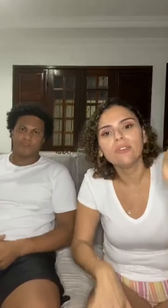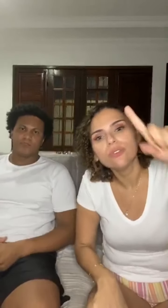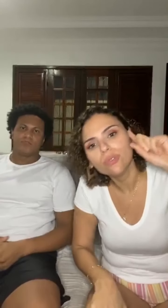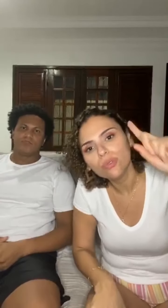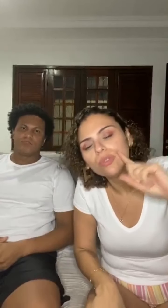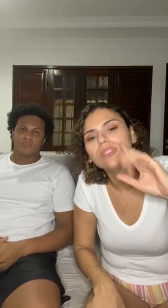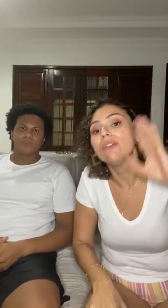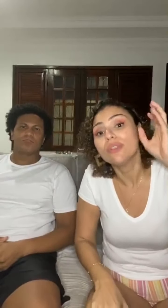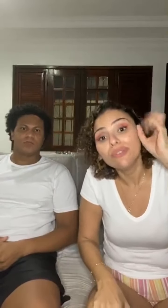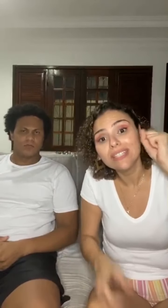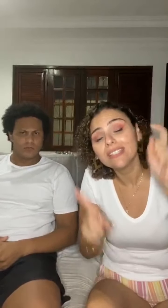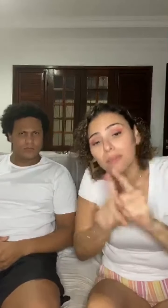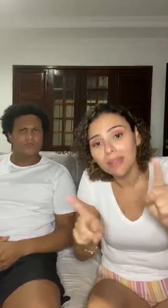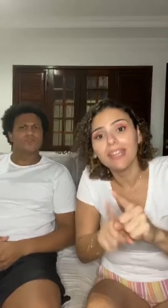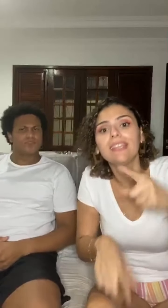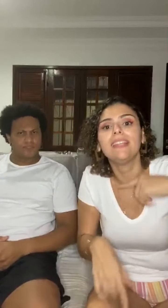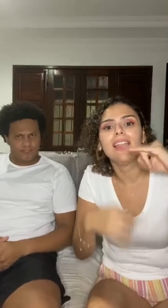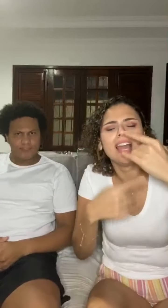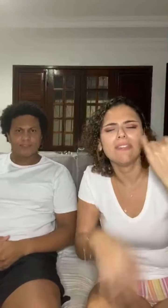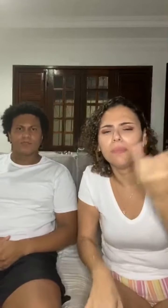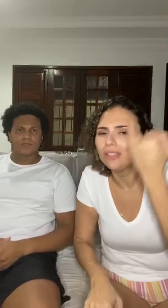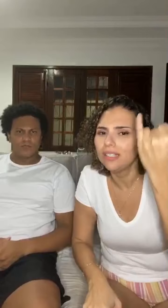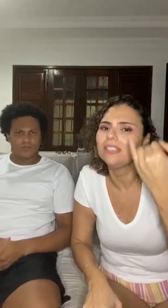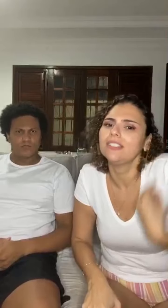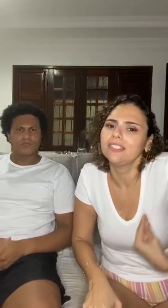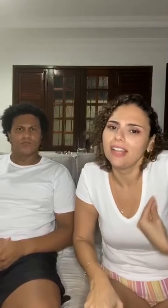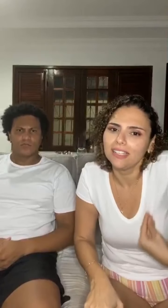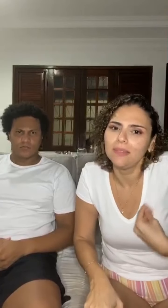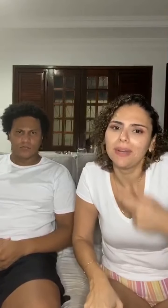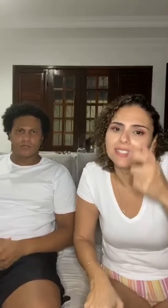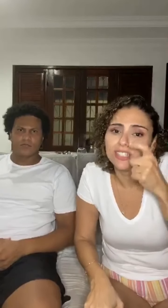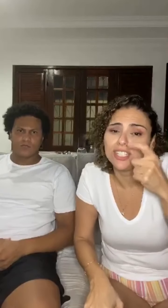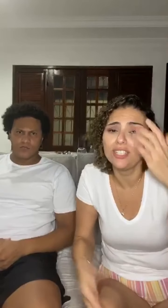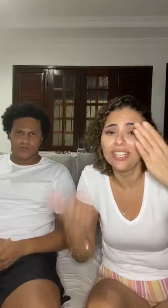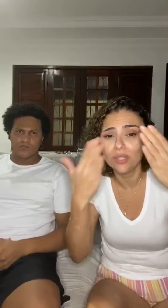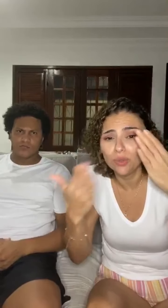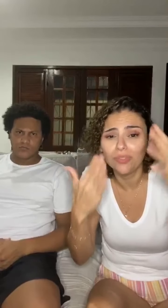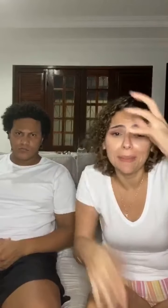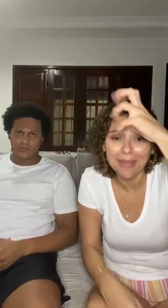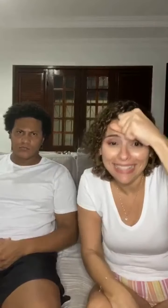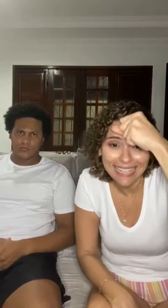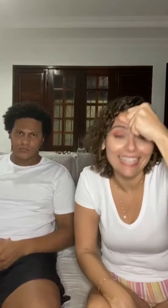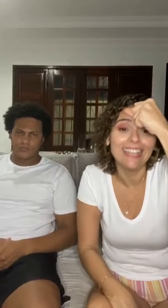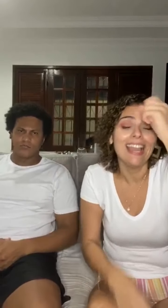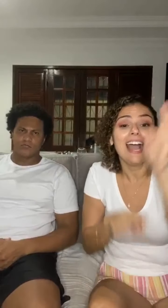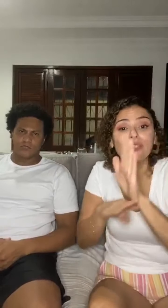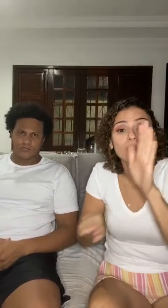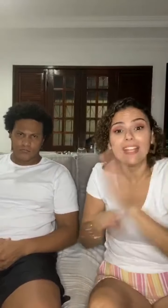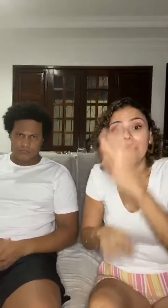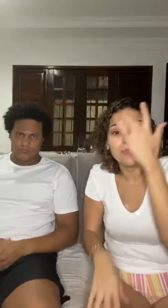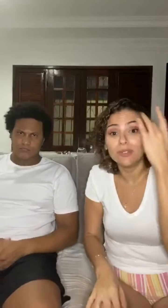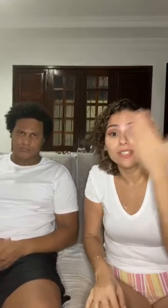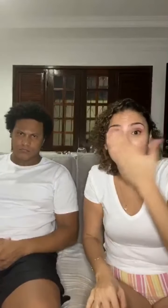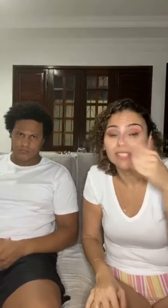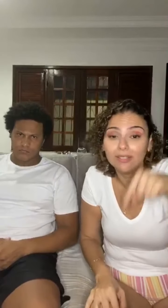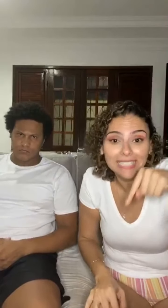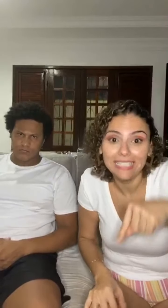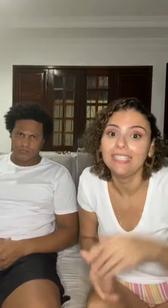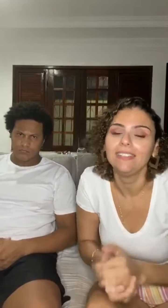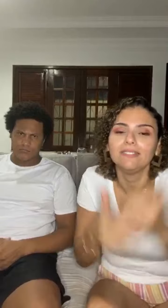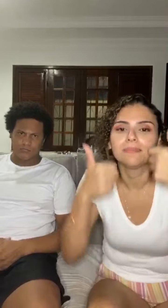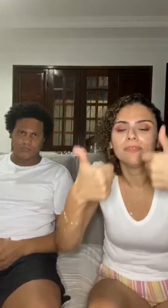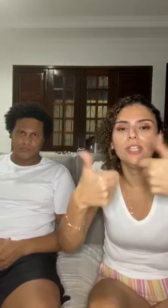aos surdos, aos ouvintes também, que tem a live importante. A gente está aqui para assistir, tirar dúvida, aprender, ajudar pessoas que estão